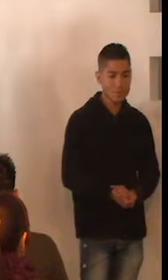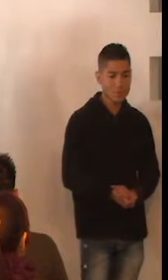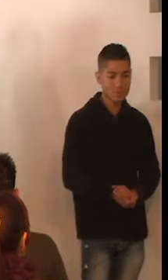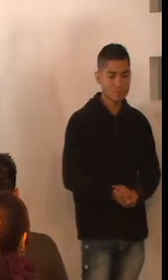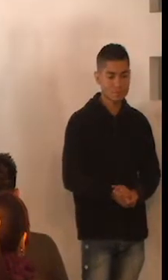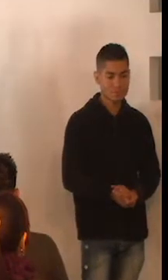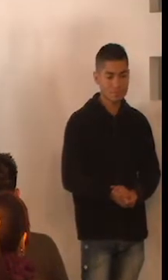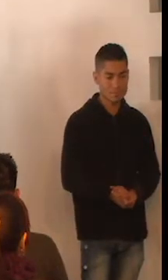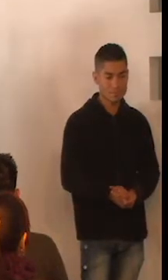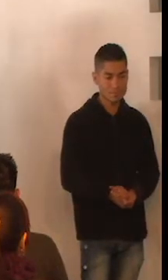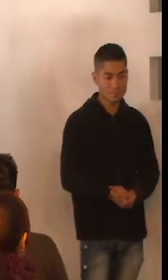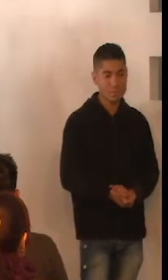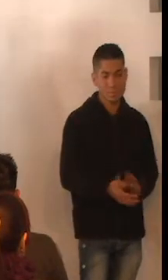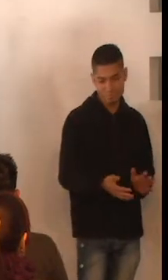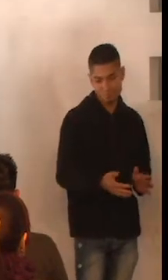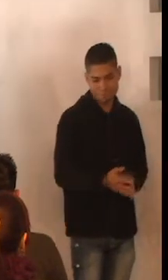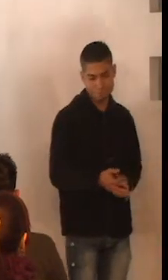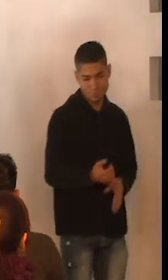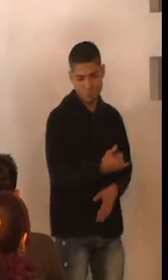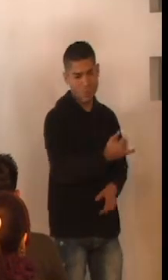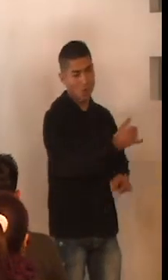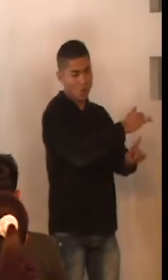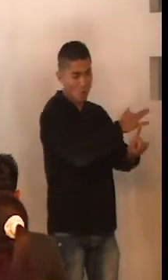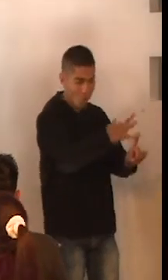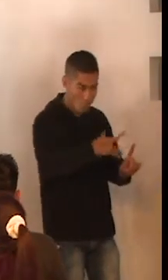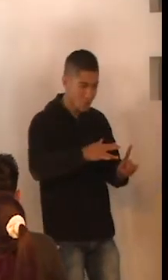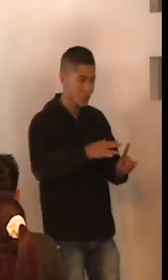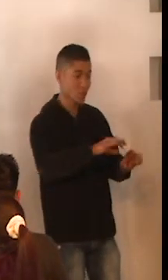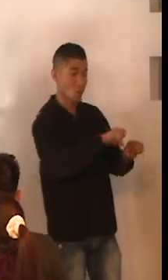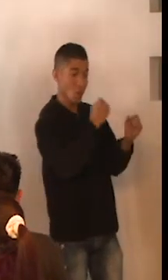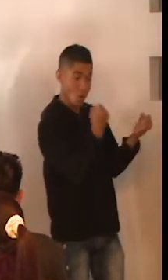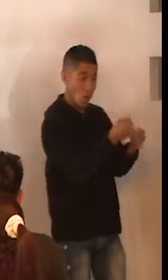socialización en el aula y pues de los contextos diferentes a la hora de